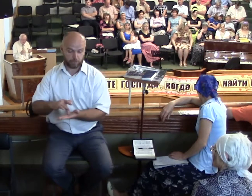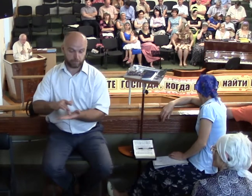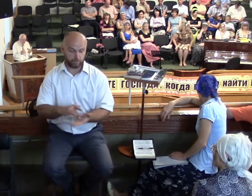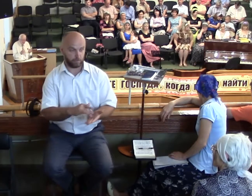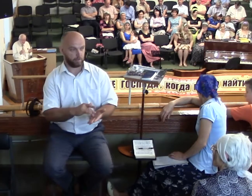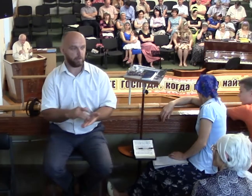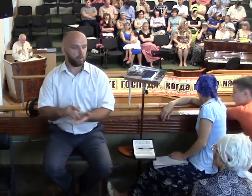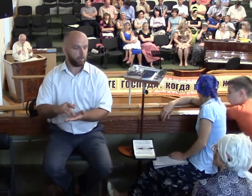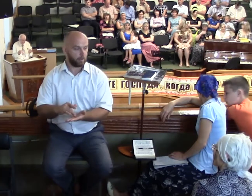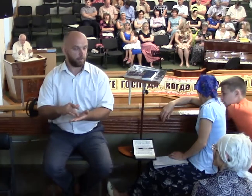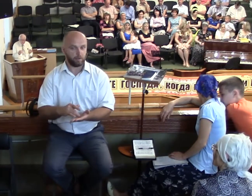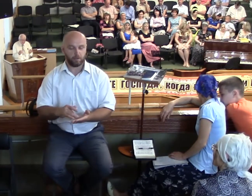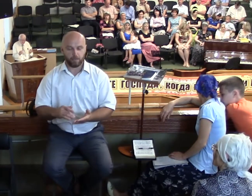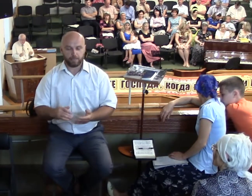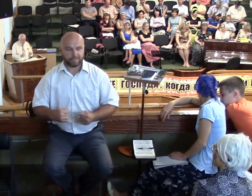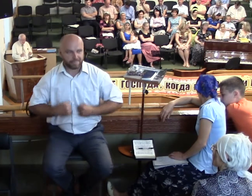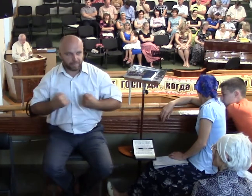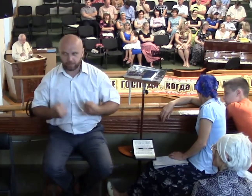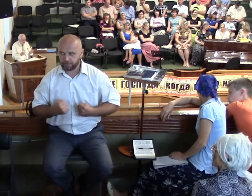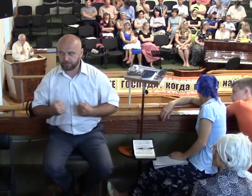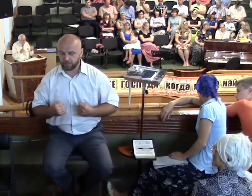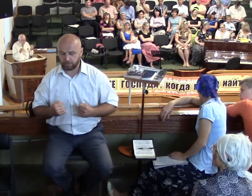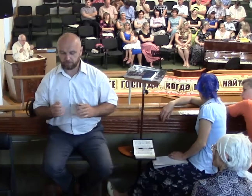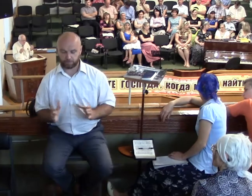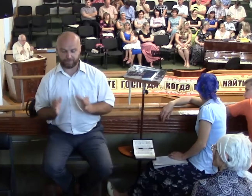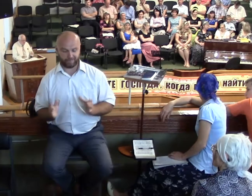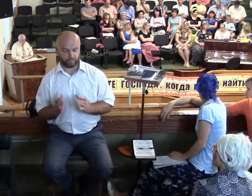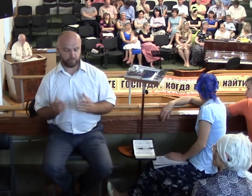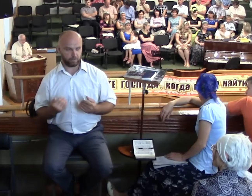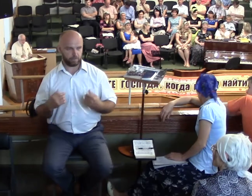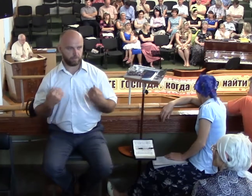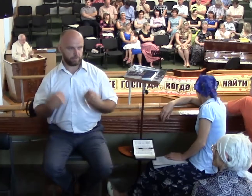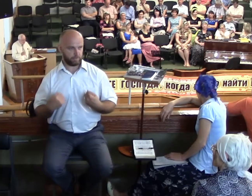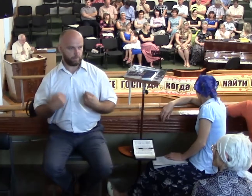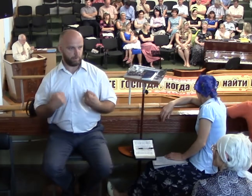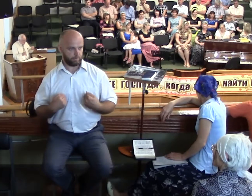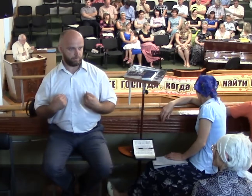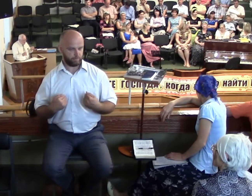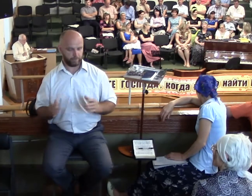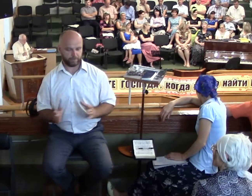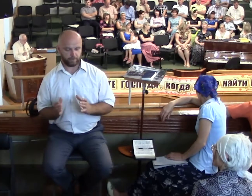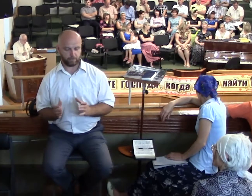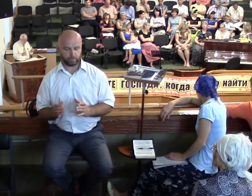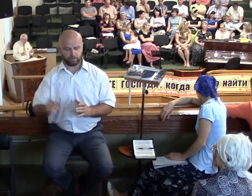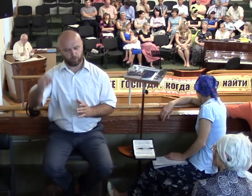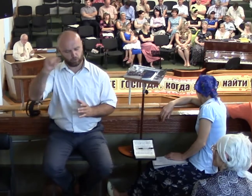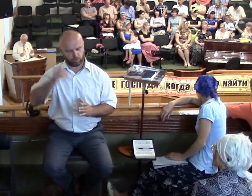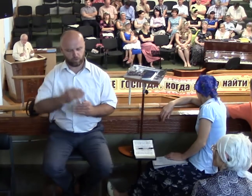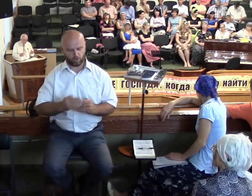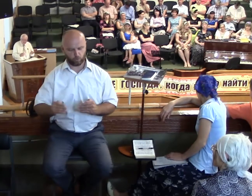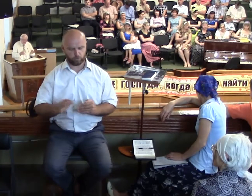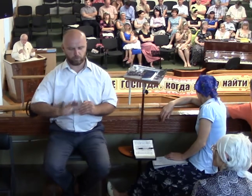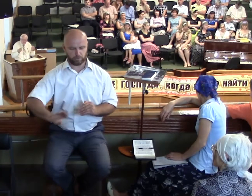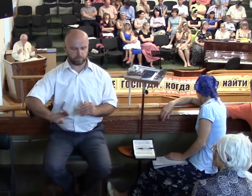странствования вашего, со страхом вымазаться, со страхом оскверниться, со страхом набраться ненужных